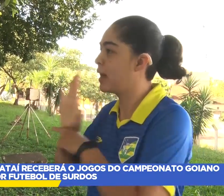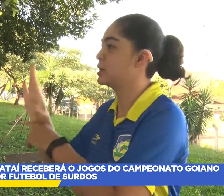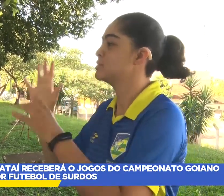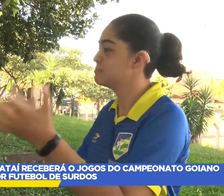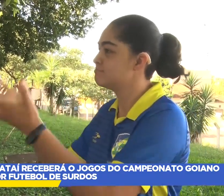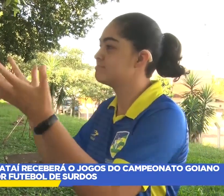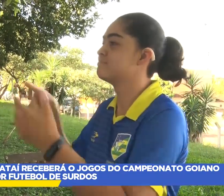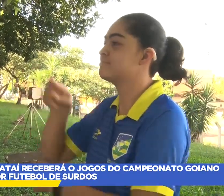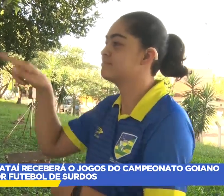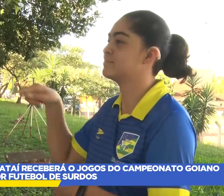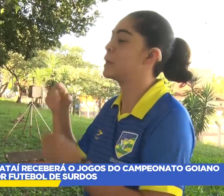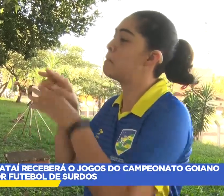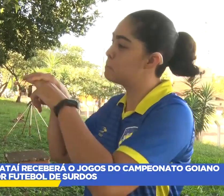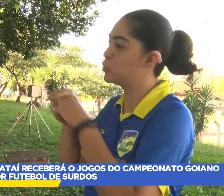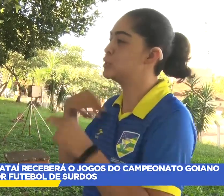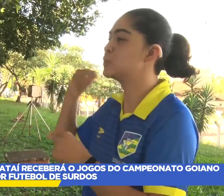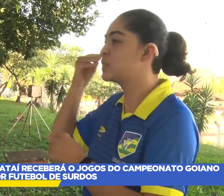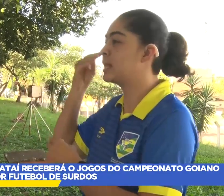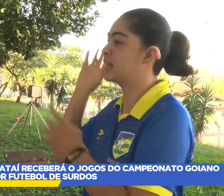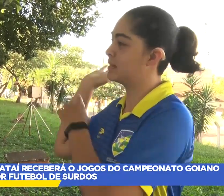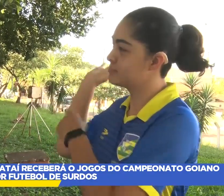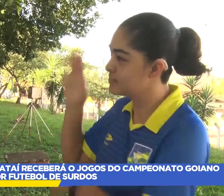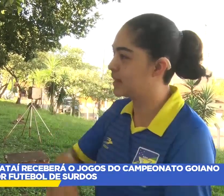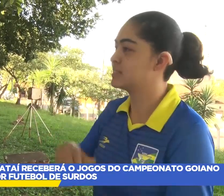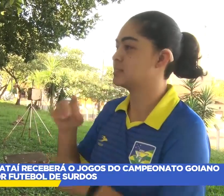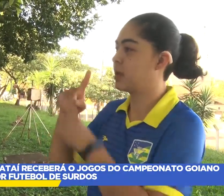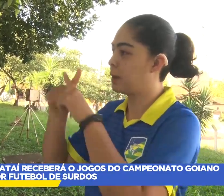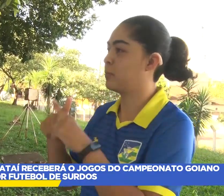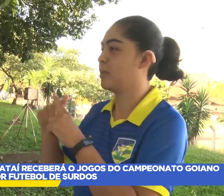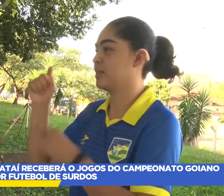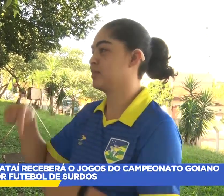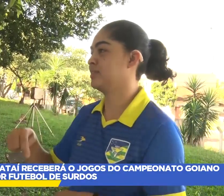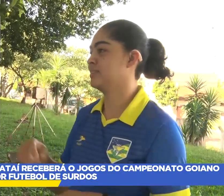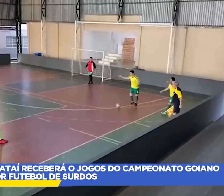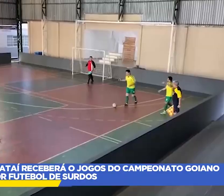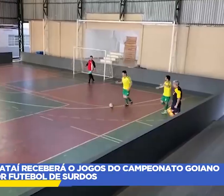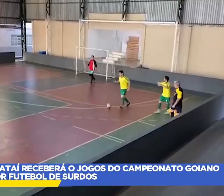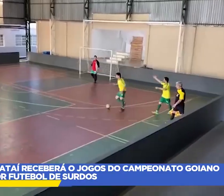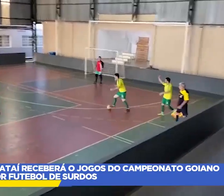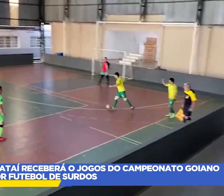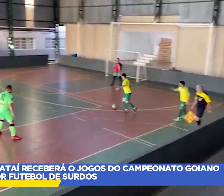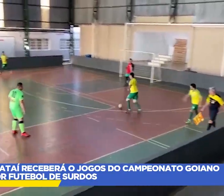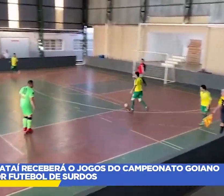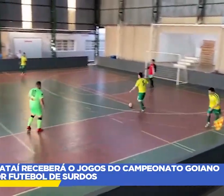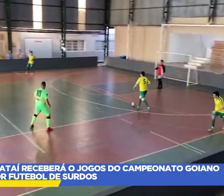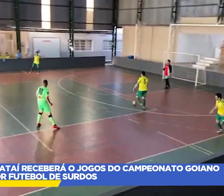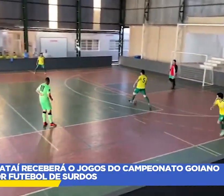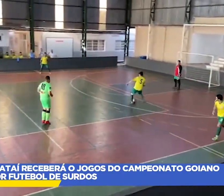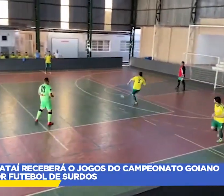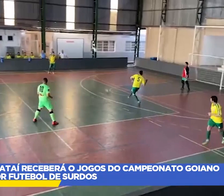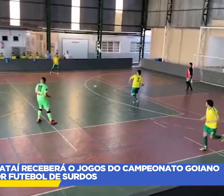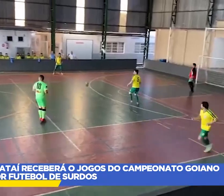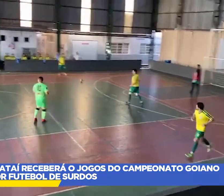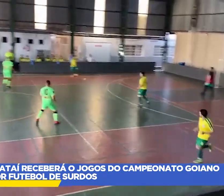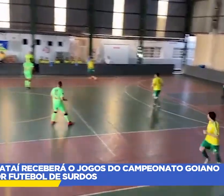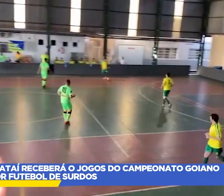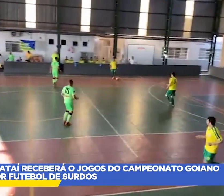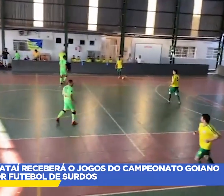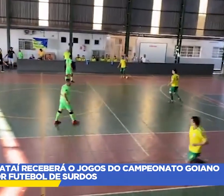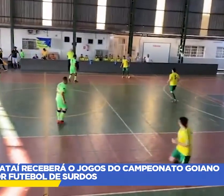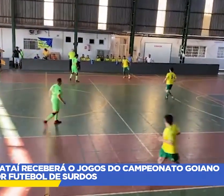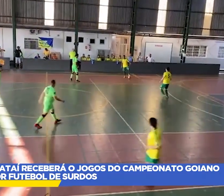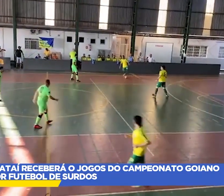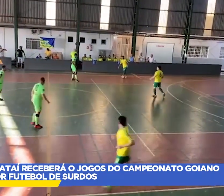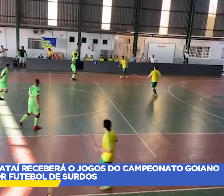eu tento mostrar para esses surdos a importância, trazer experiências, trazer esse futebol, esse campeonato, justamente